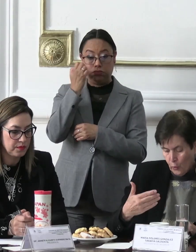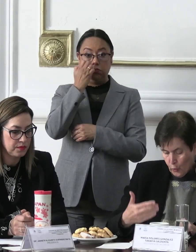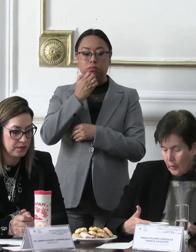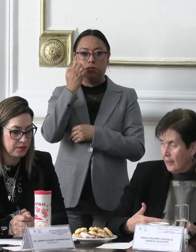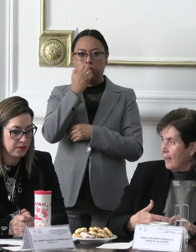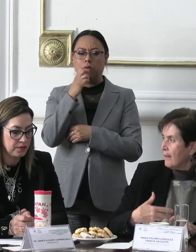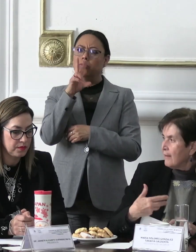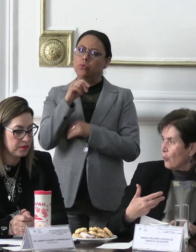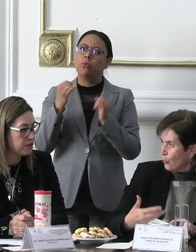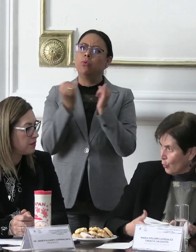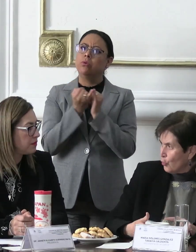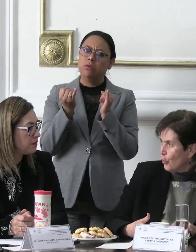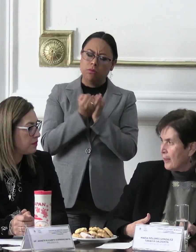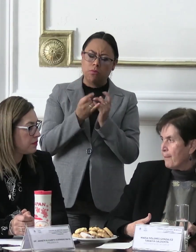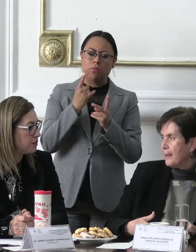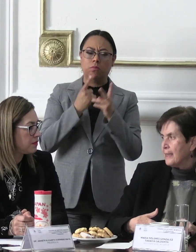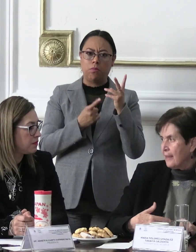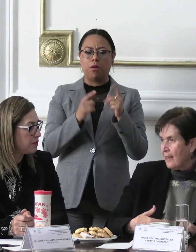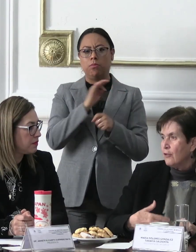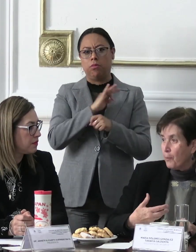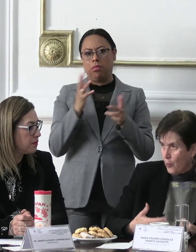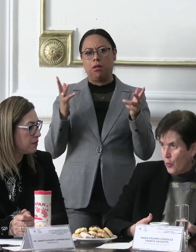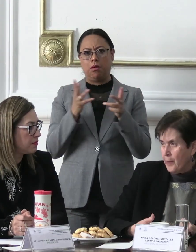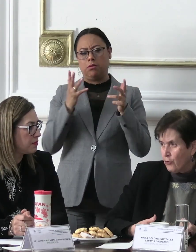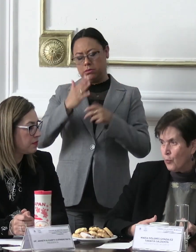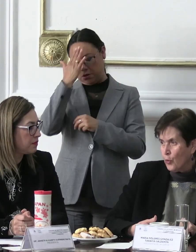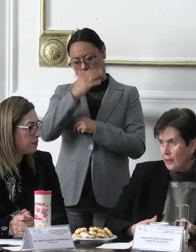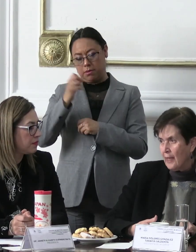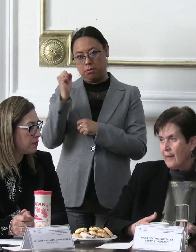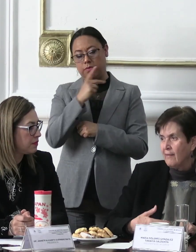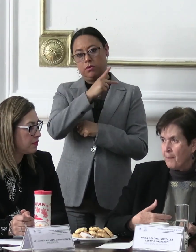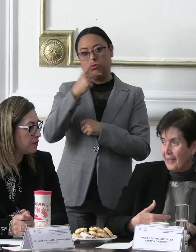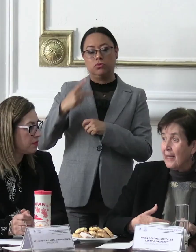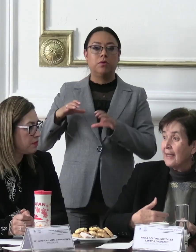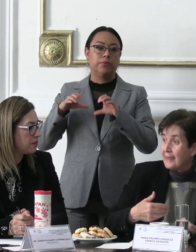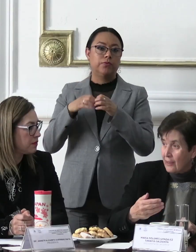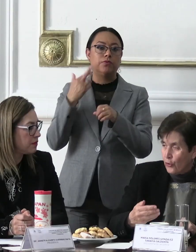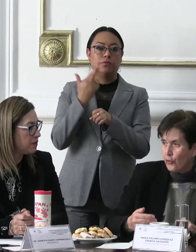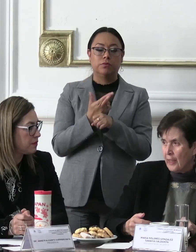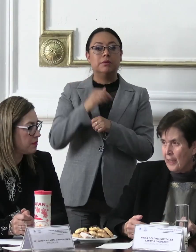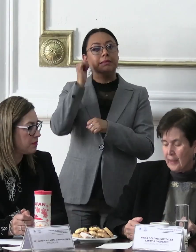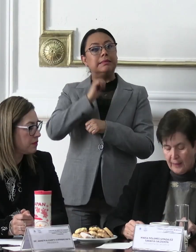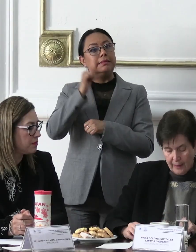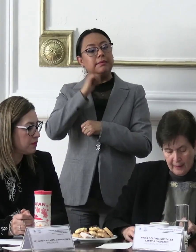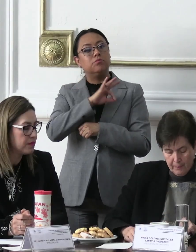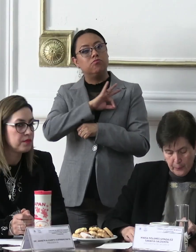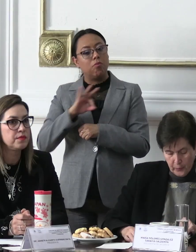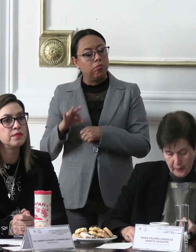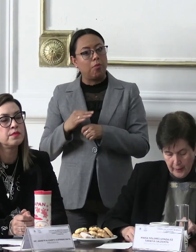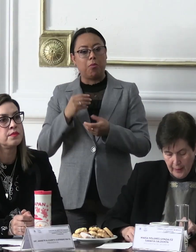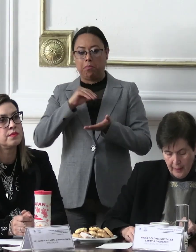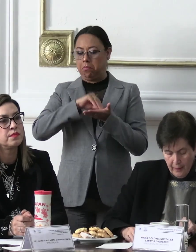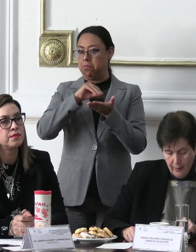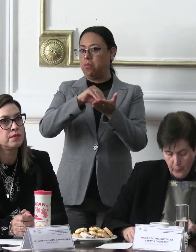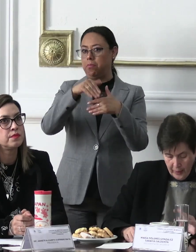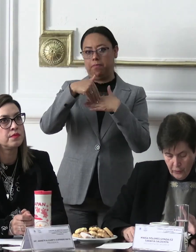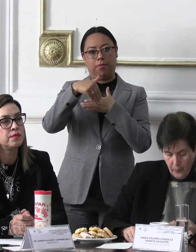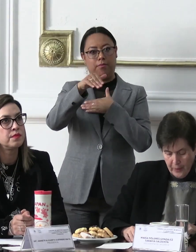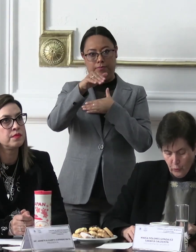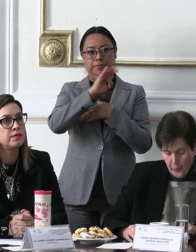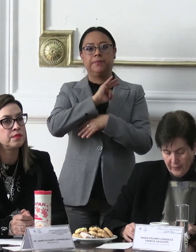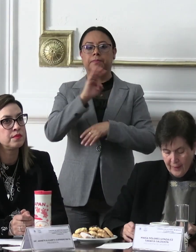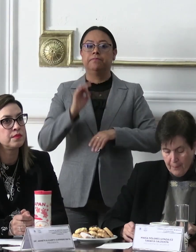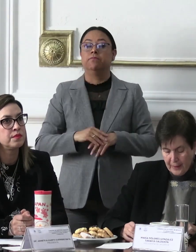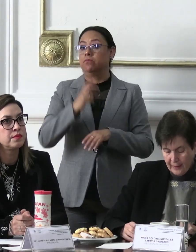de promotorías, construcción de capacidades propias comunitarias, de manera que se sostengan en el tiempo. Por